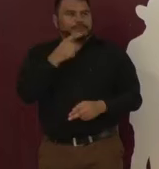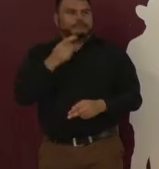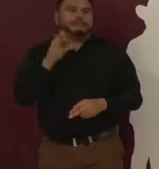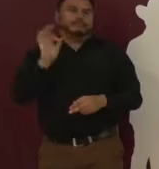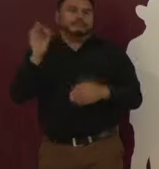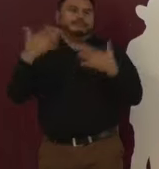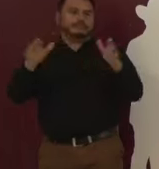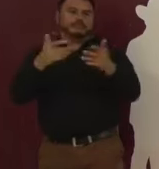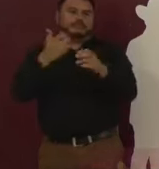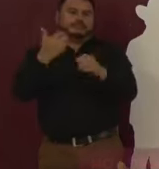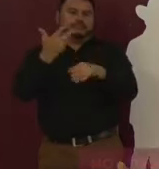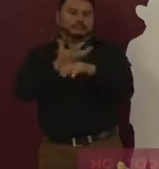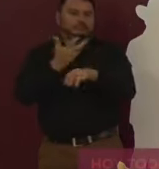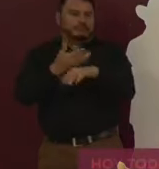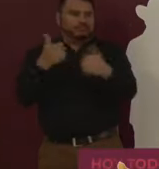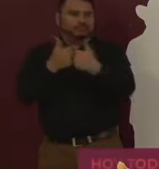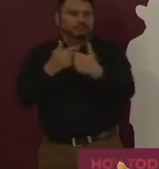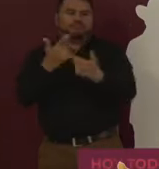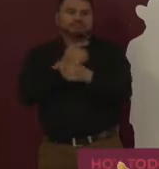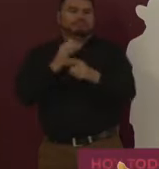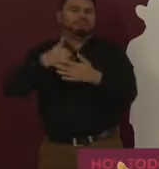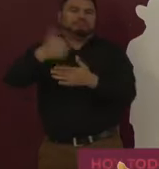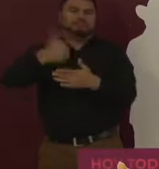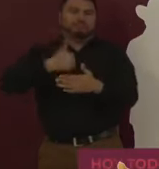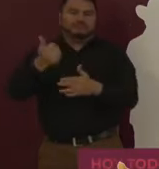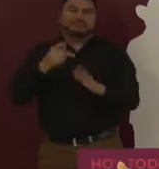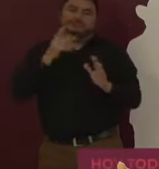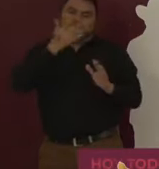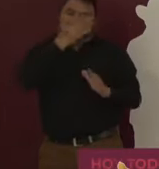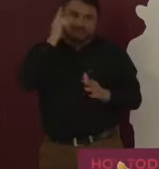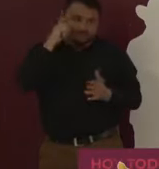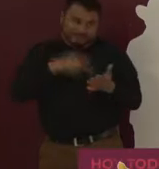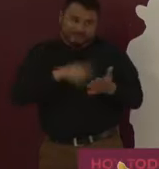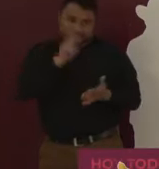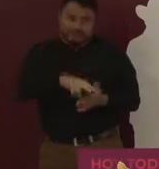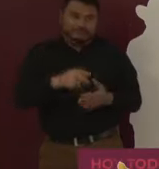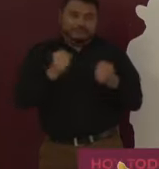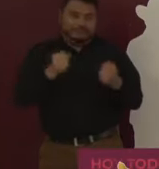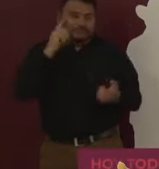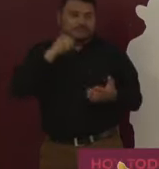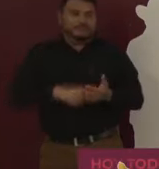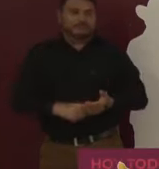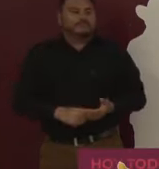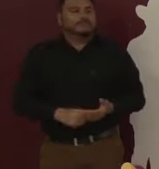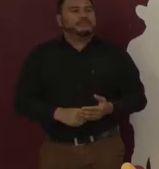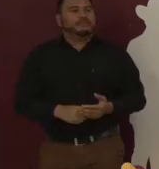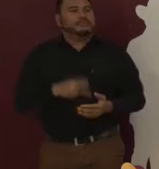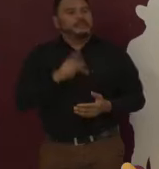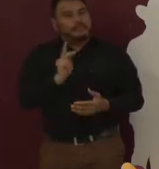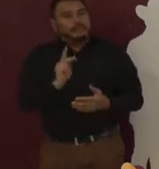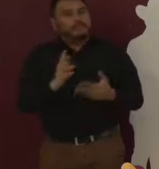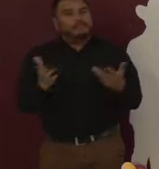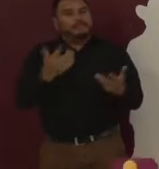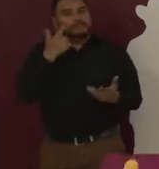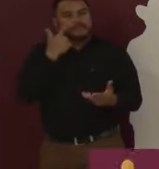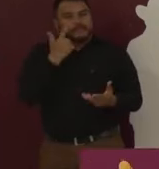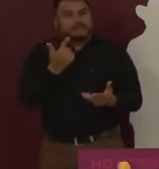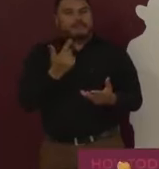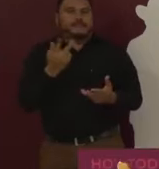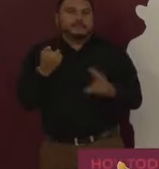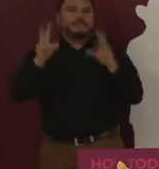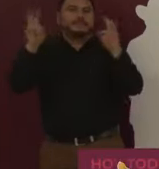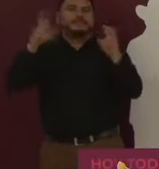creo que el 21 de septiembre se pueda aperturar para cruces no esenciales. Pero pues es